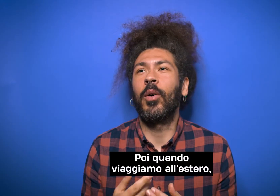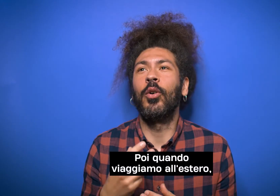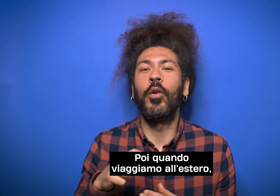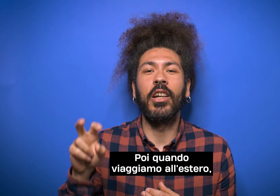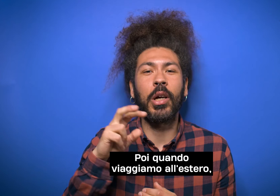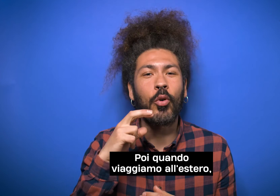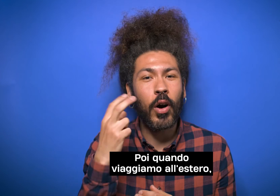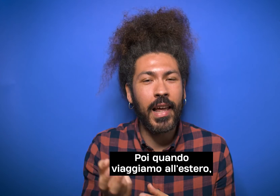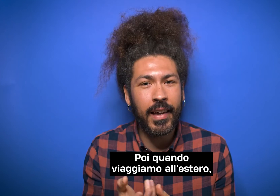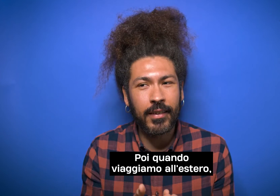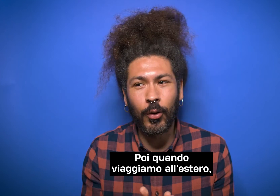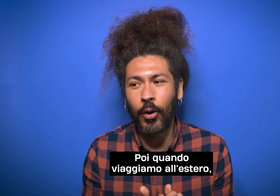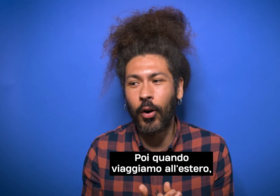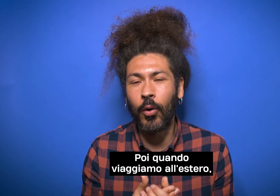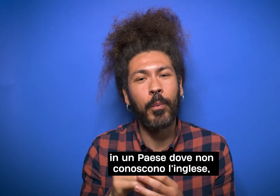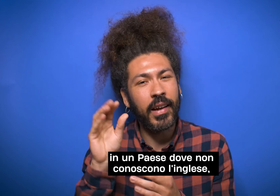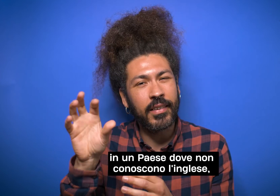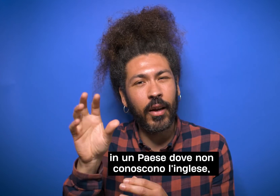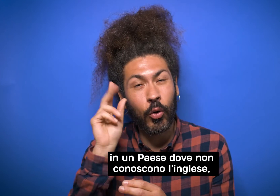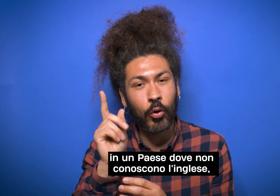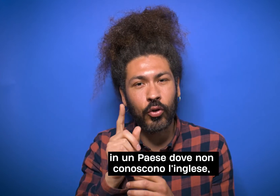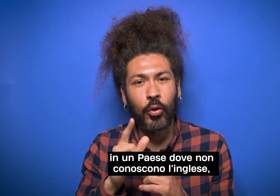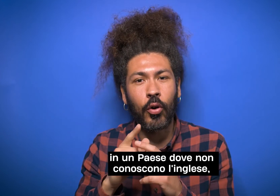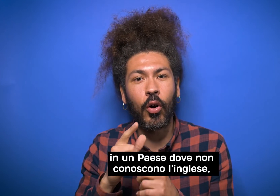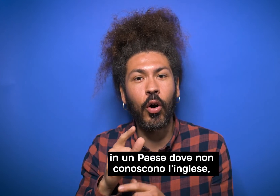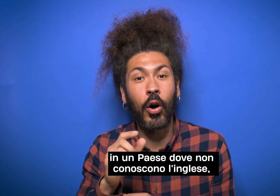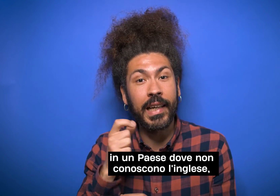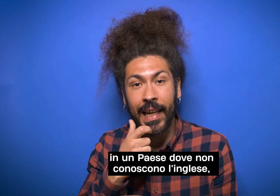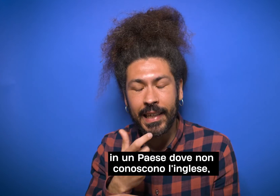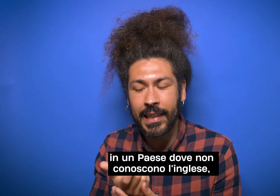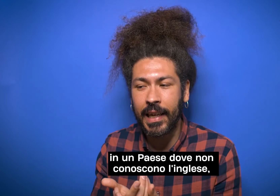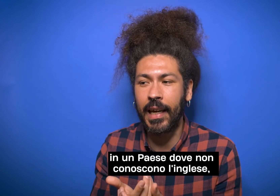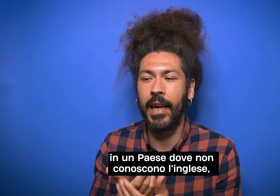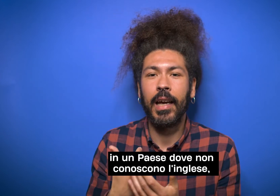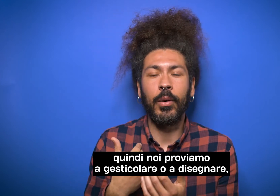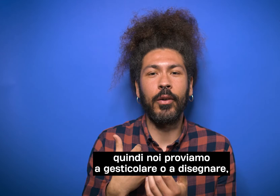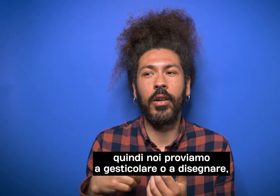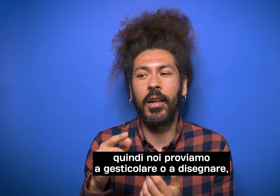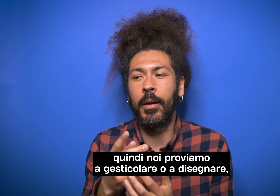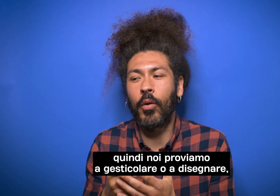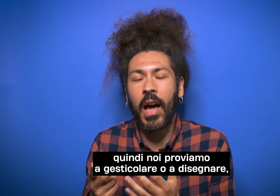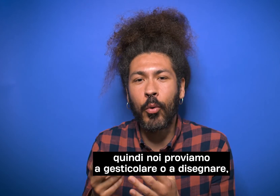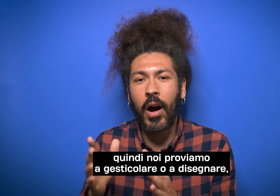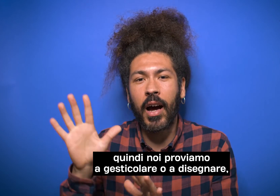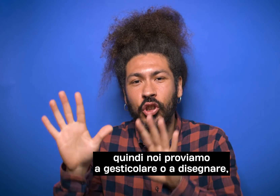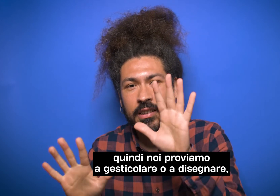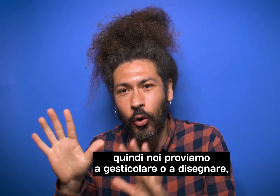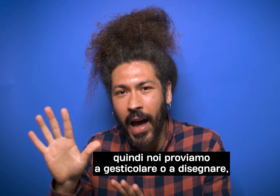quando viaggiamo all'estero, un paese che non conoscono l'inglese, quindi noi proviamo a